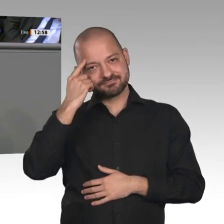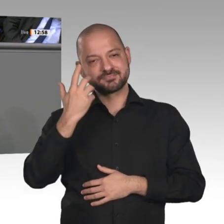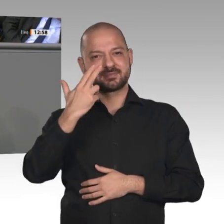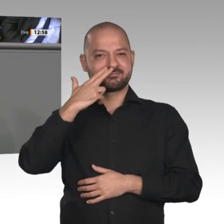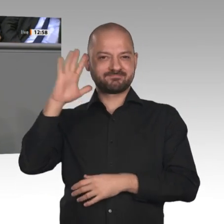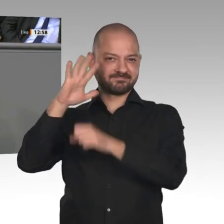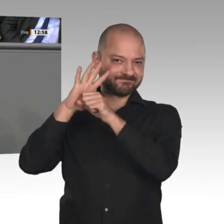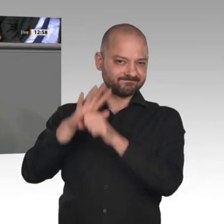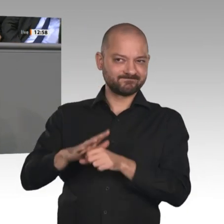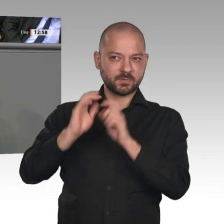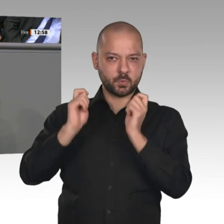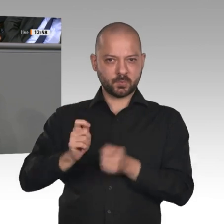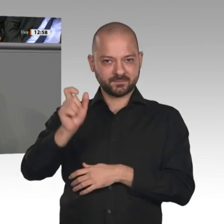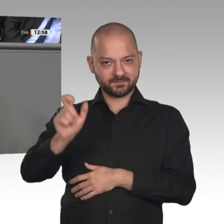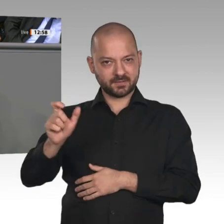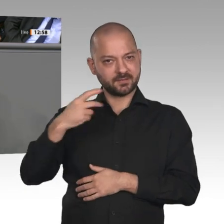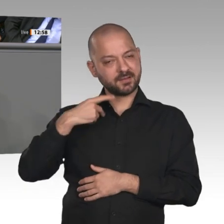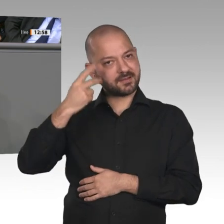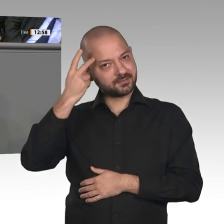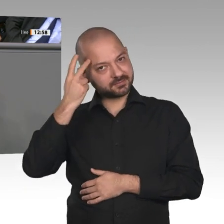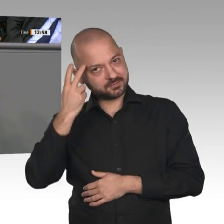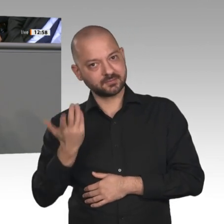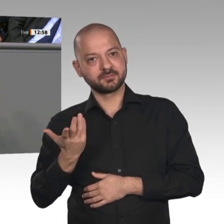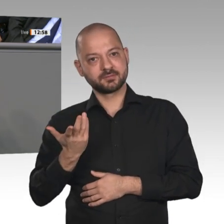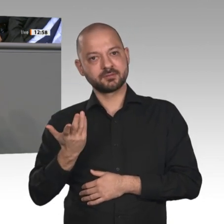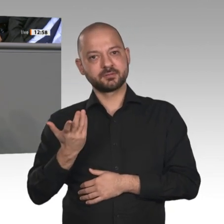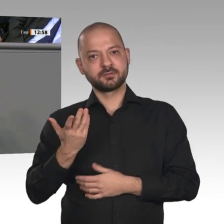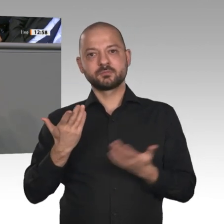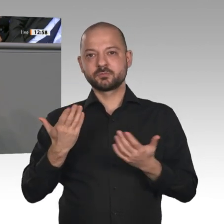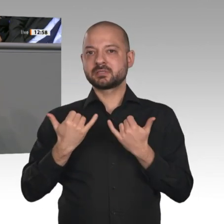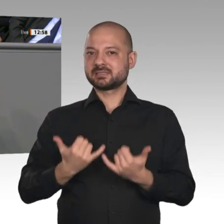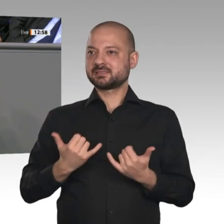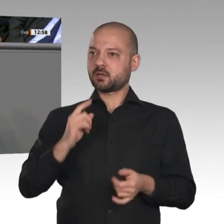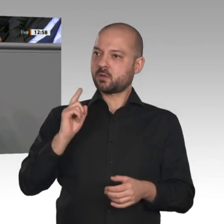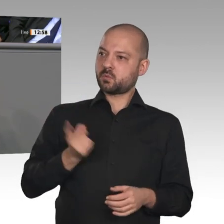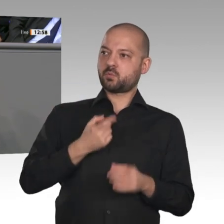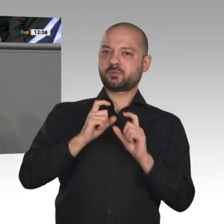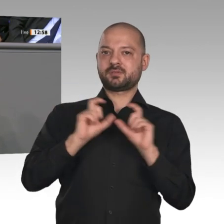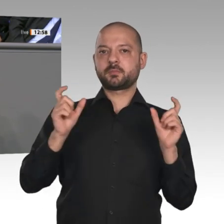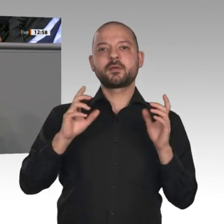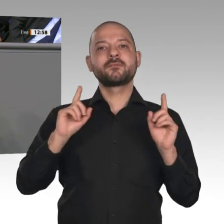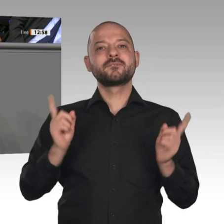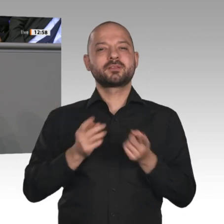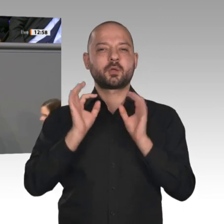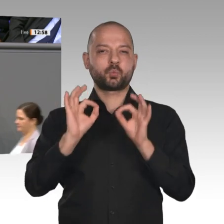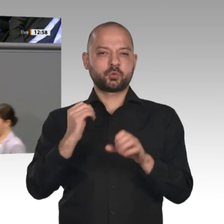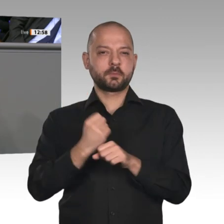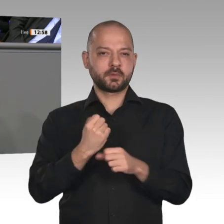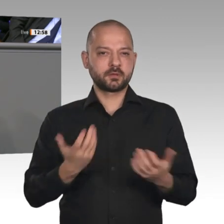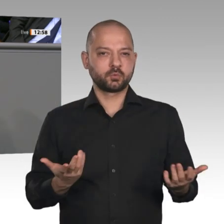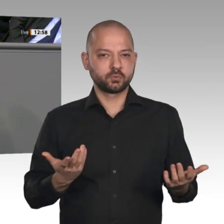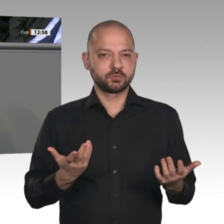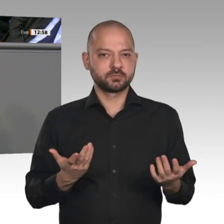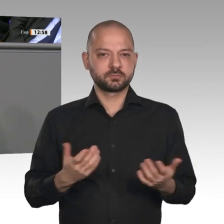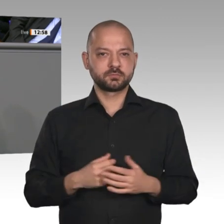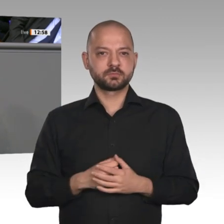geht es darum, ein Stück Wiedergutmachung zu versuchen. Das Problem ist schon mit diesem Wort mehrfach